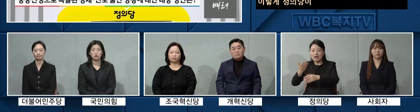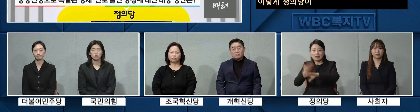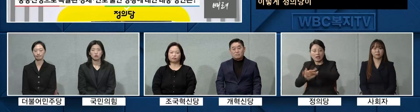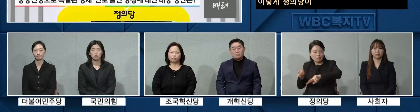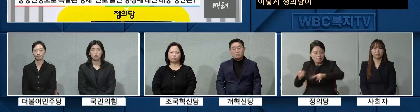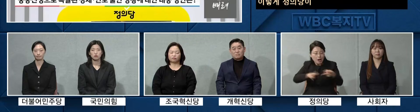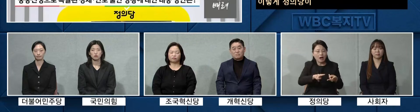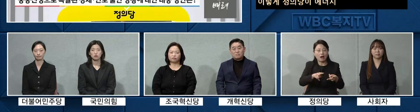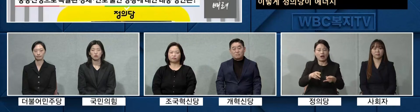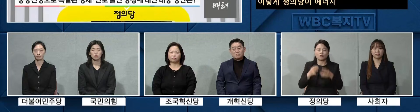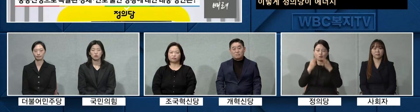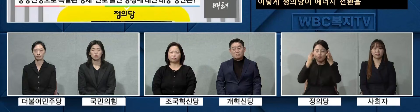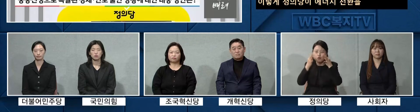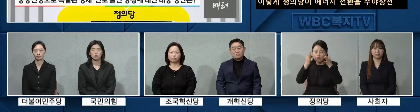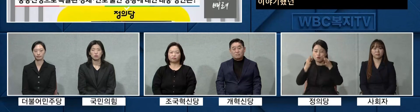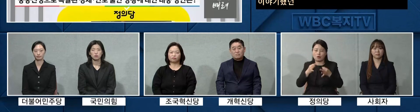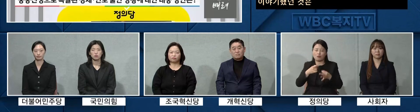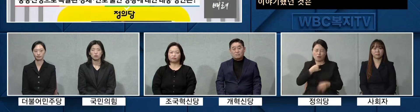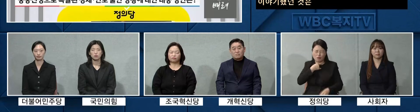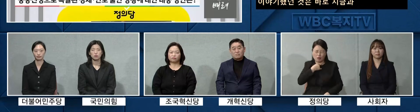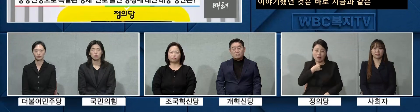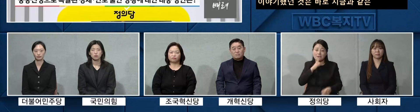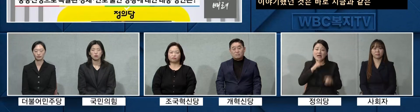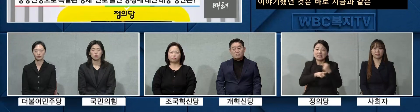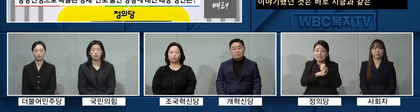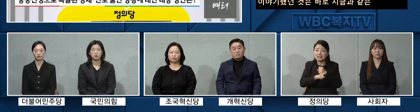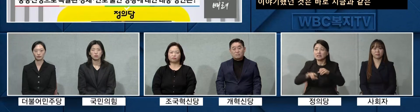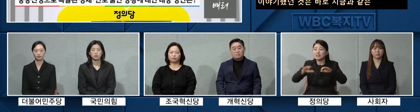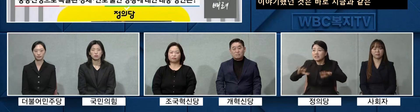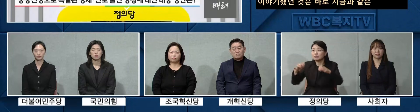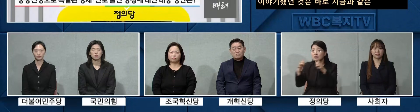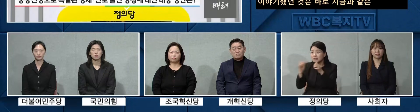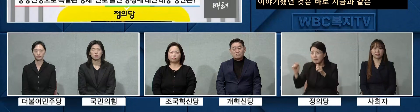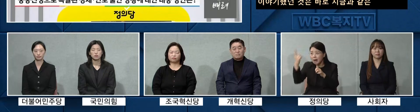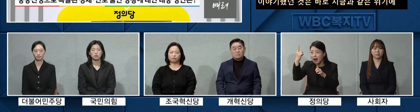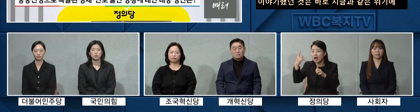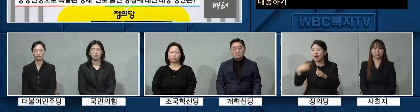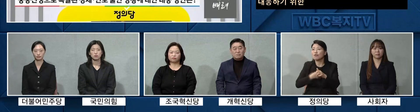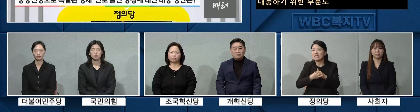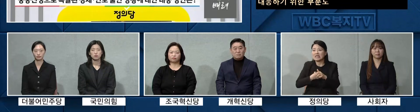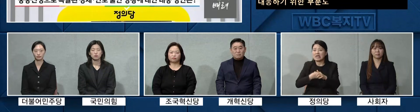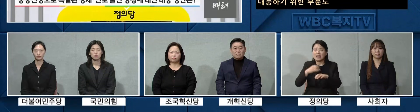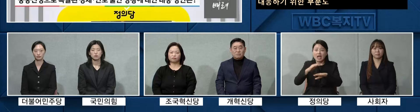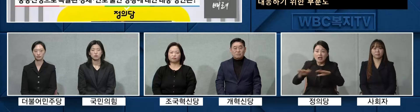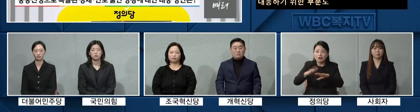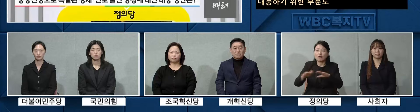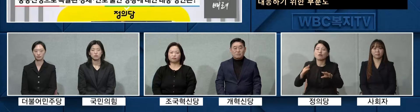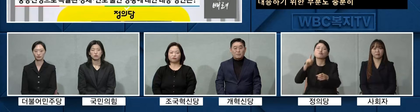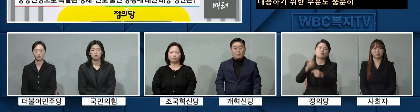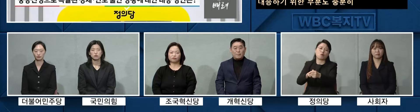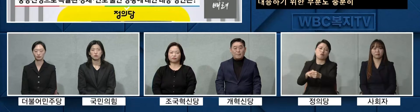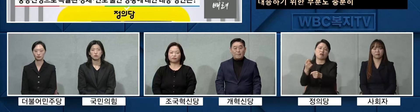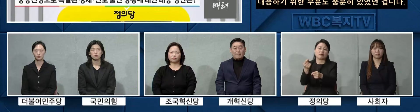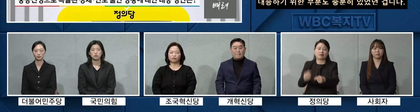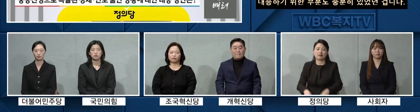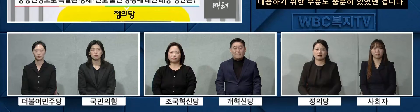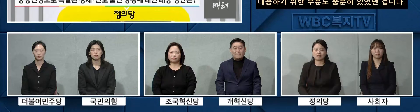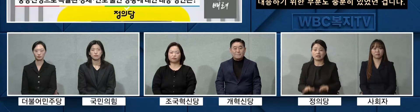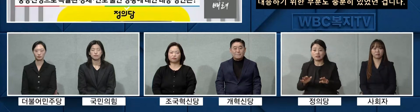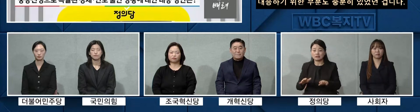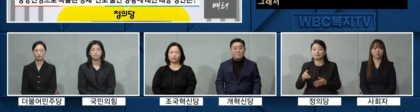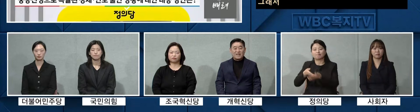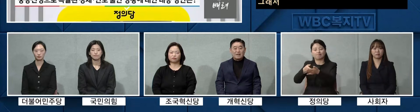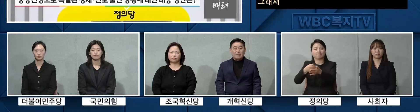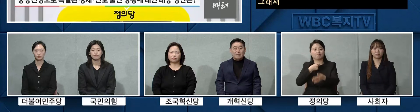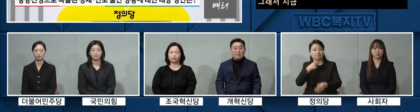것은 바로 지금과 같은 위기에 대응하기 위한 부분도 충분히 있었던 겁니다. 그래서 지금 이렇게